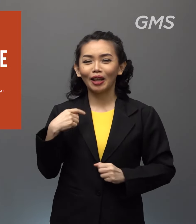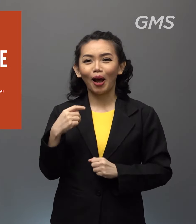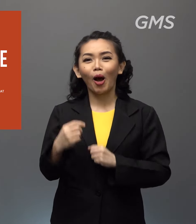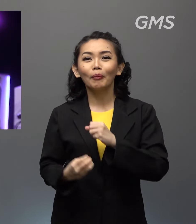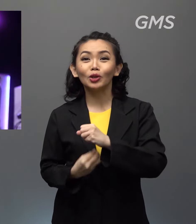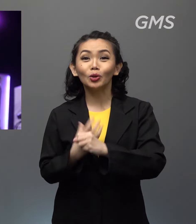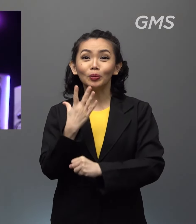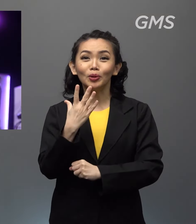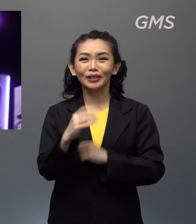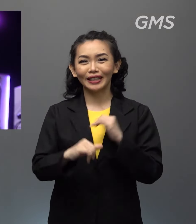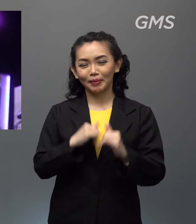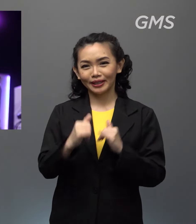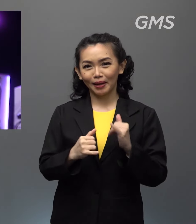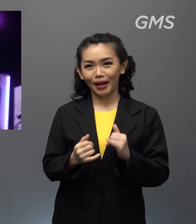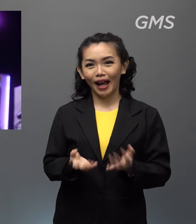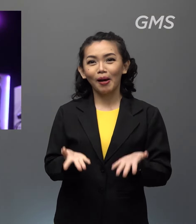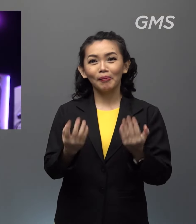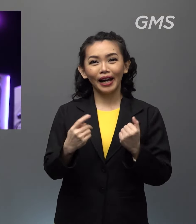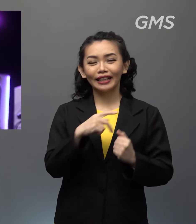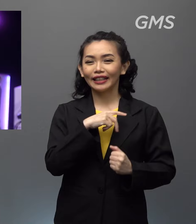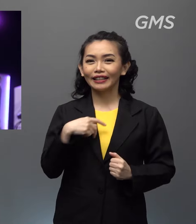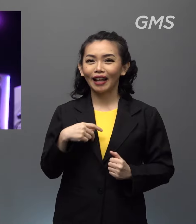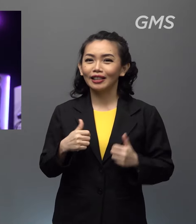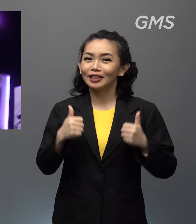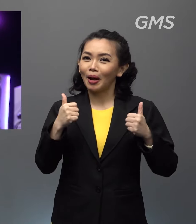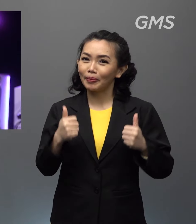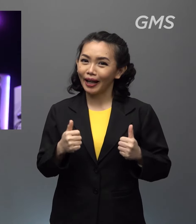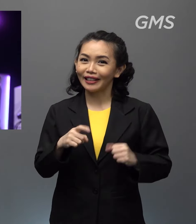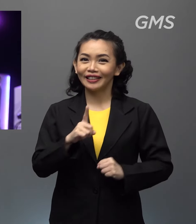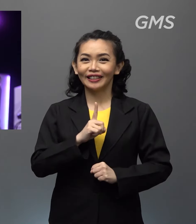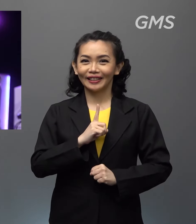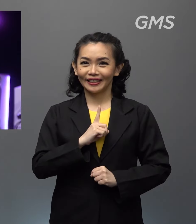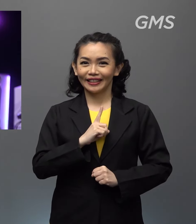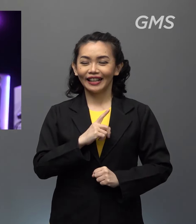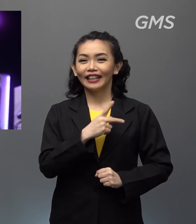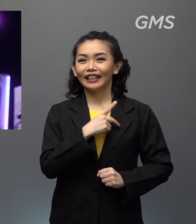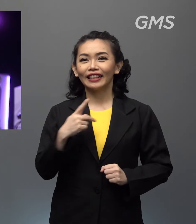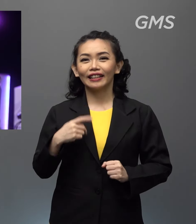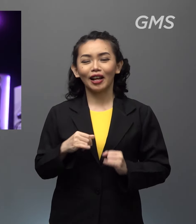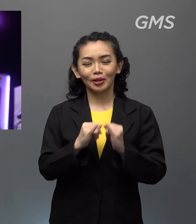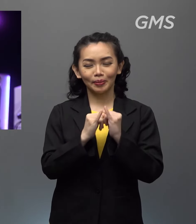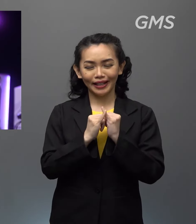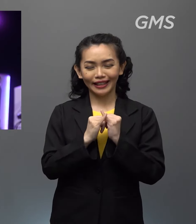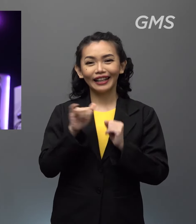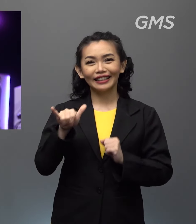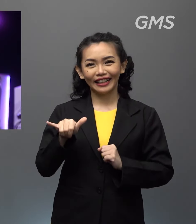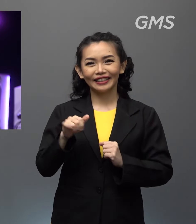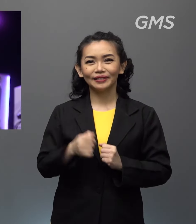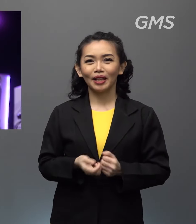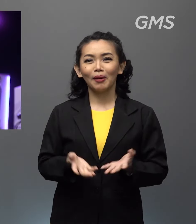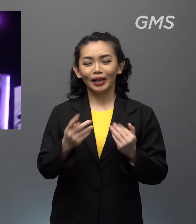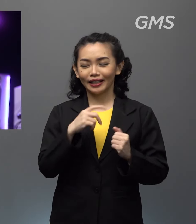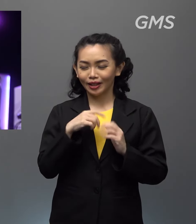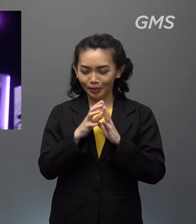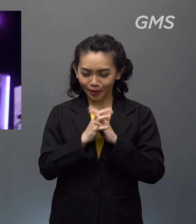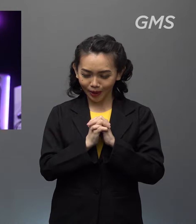Demikian pemandangan tambahannya, mari kita siapkan diri kita untuk kita beribadah hari ini. Mari kita